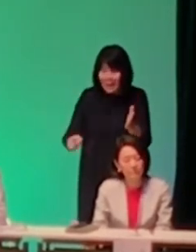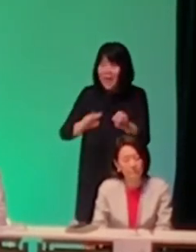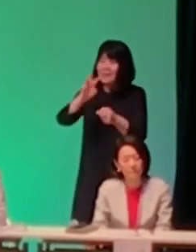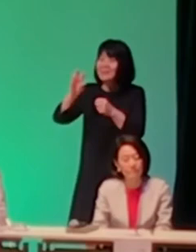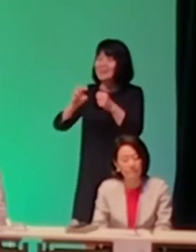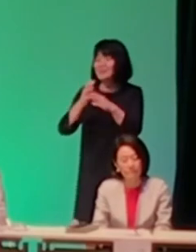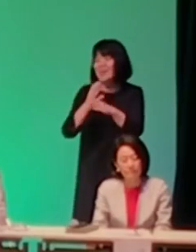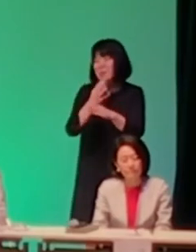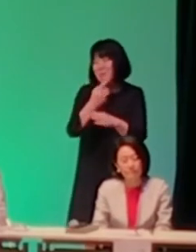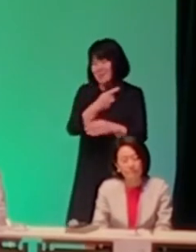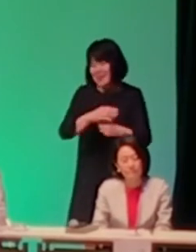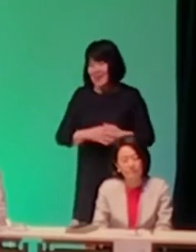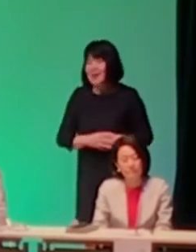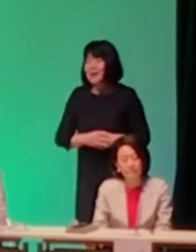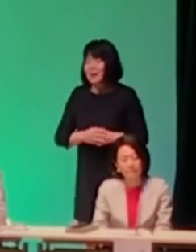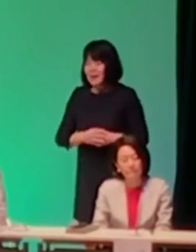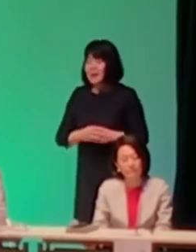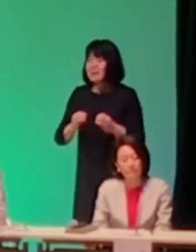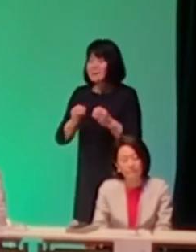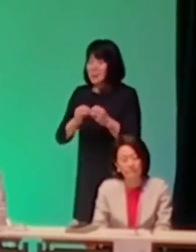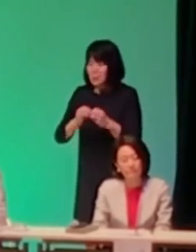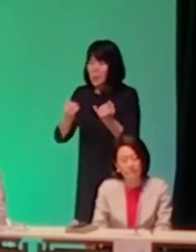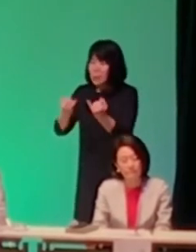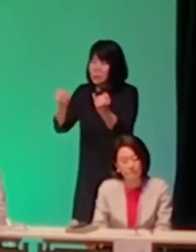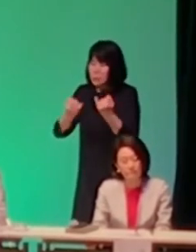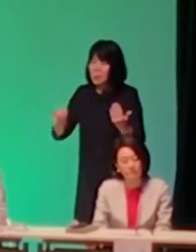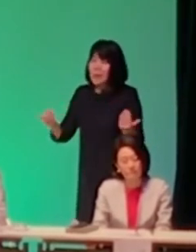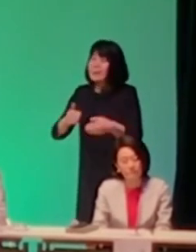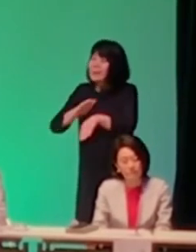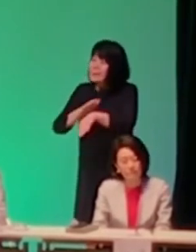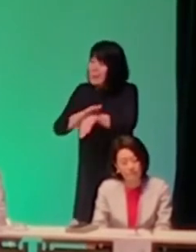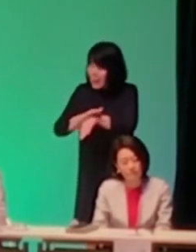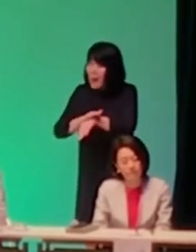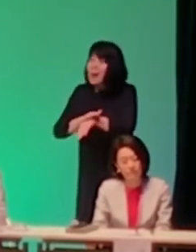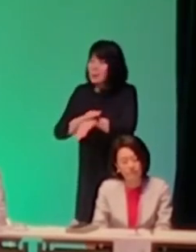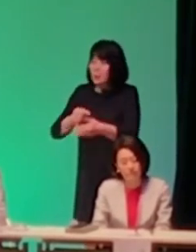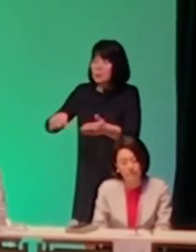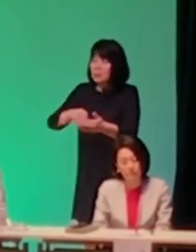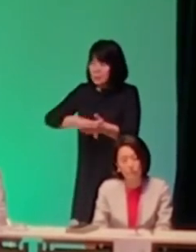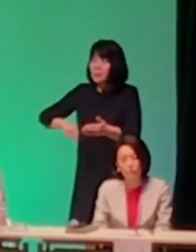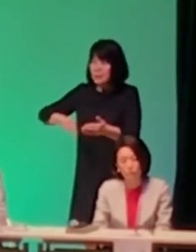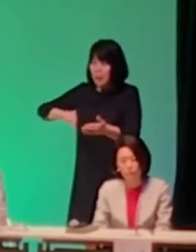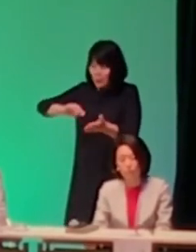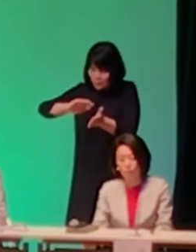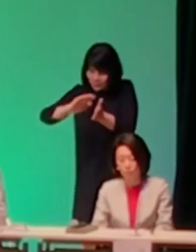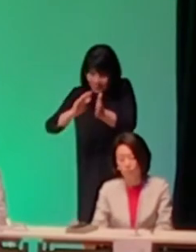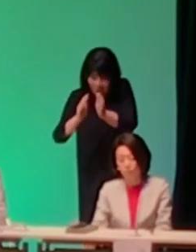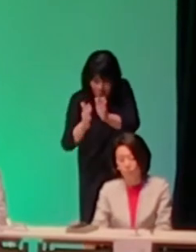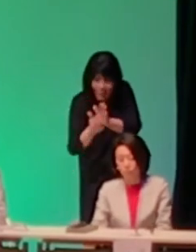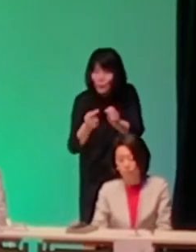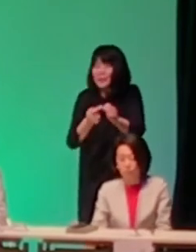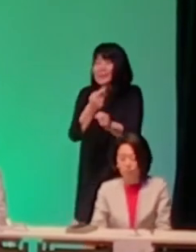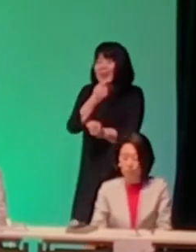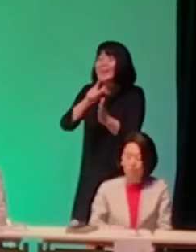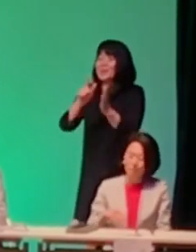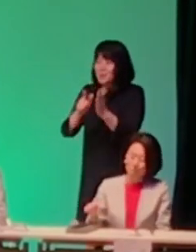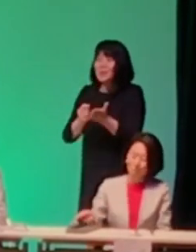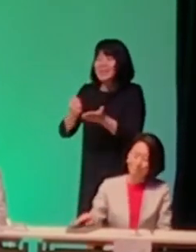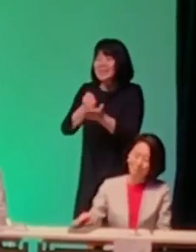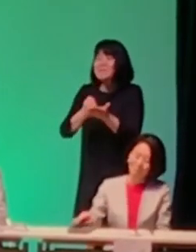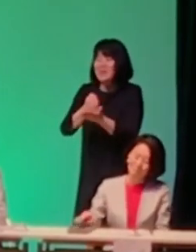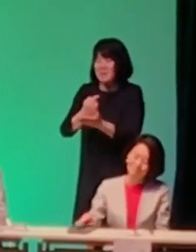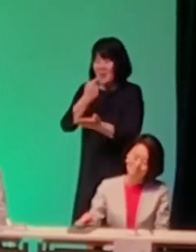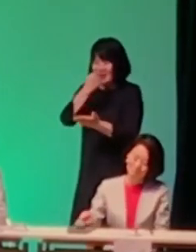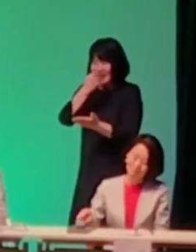っと経っておりますので、ちょうどその女性の働き方ということで大きく変化し始める時にたまたま私